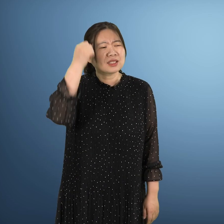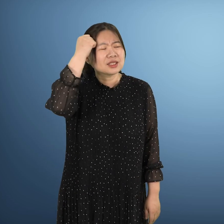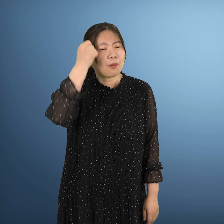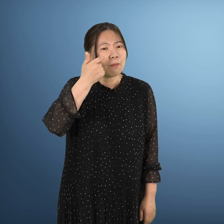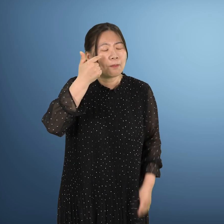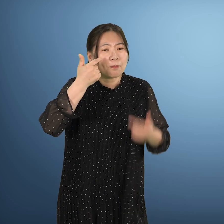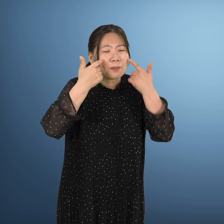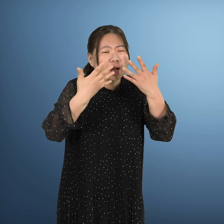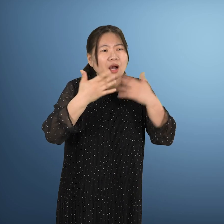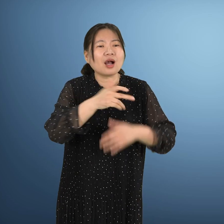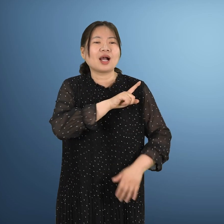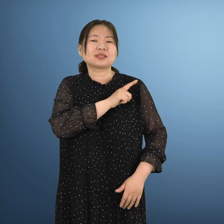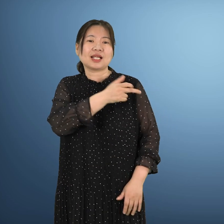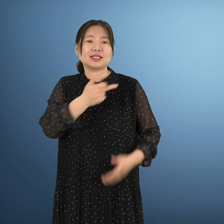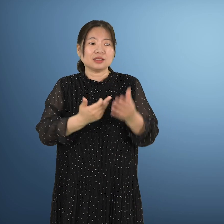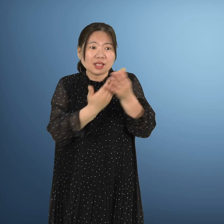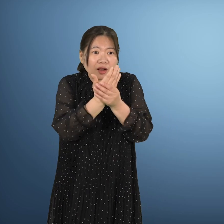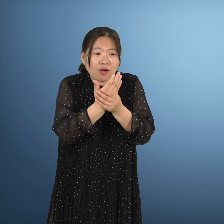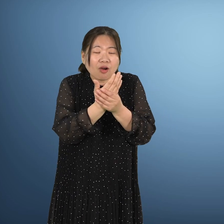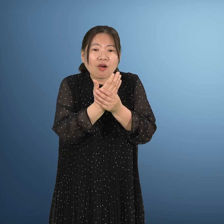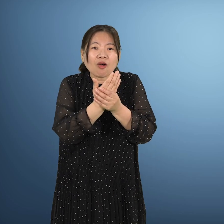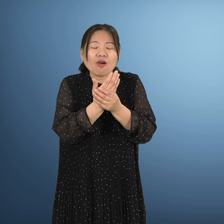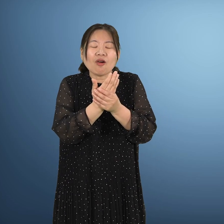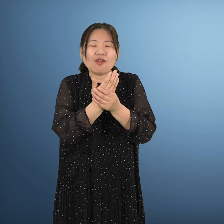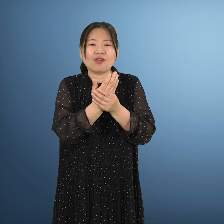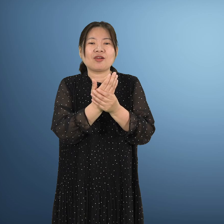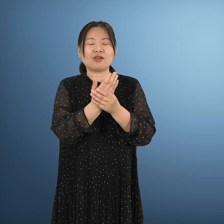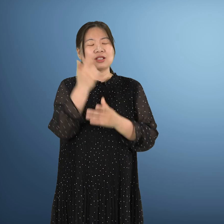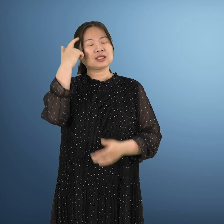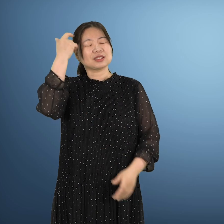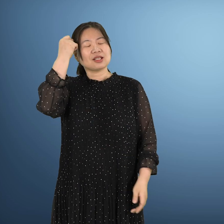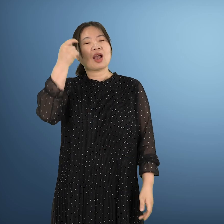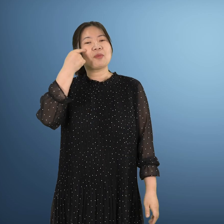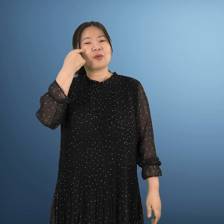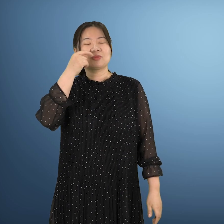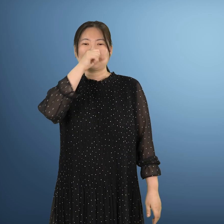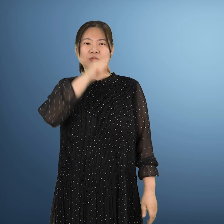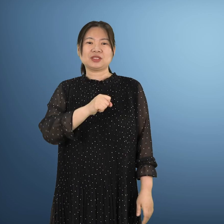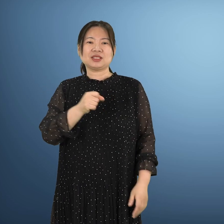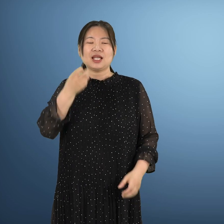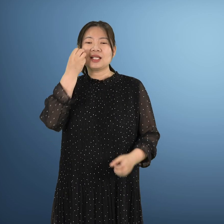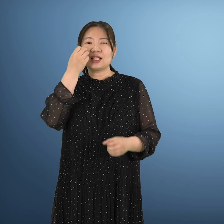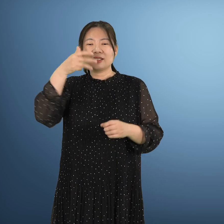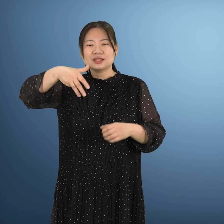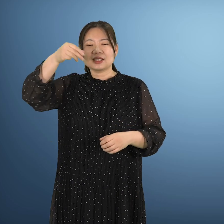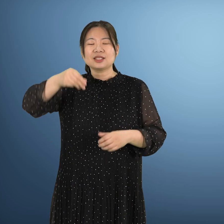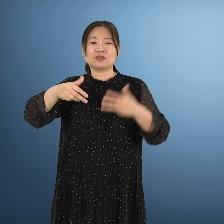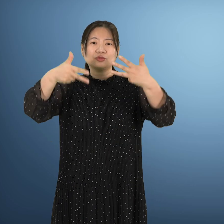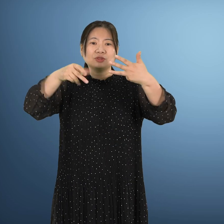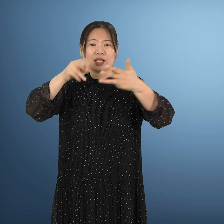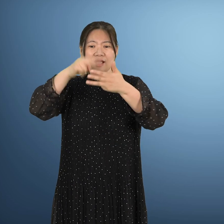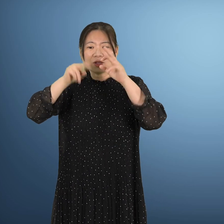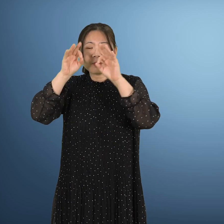가장 큰 사건 하나를 기억해 보십시다. 창세기 9장에 보면